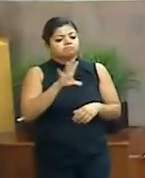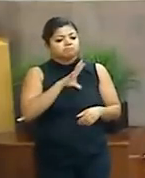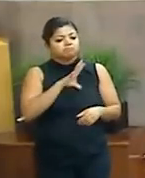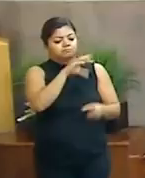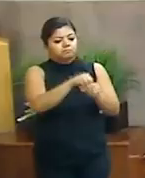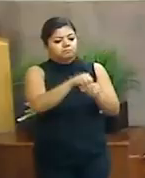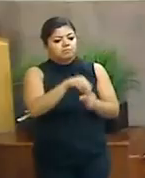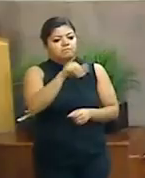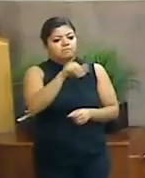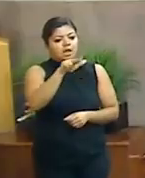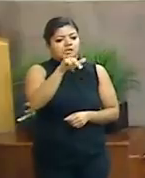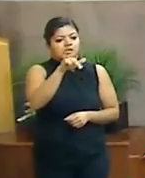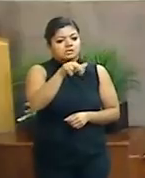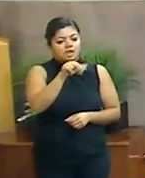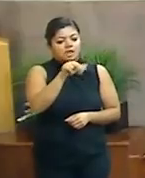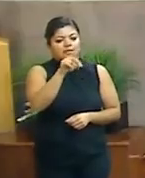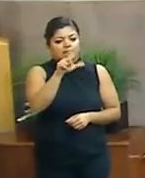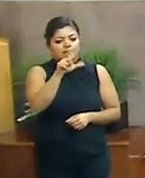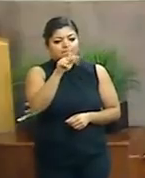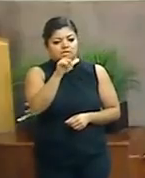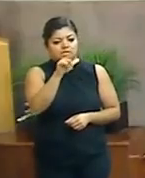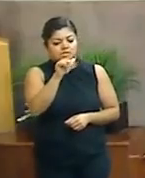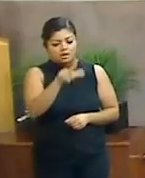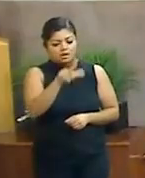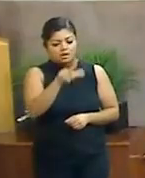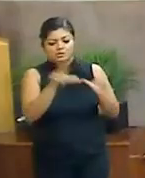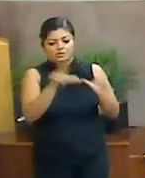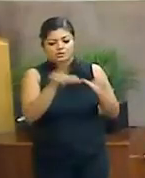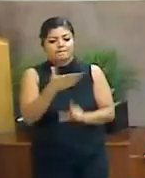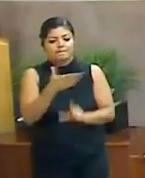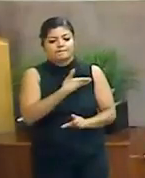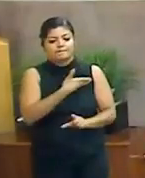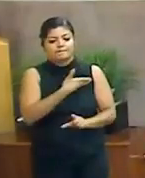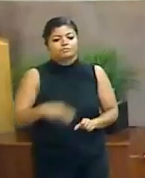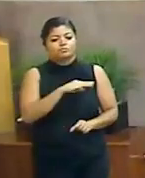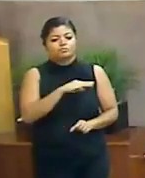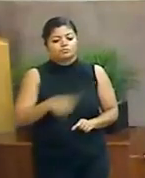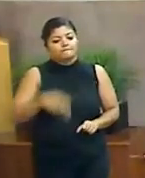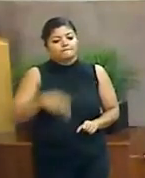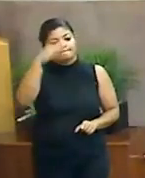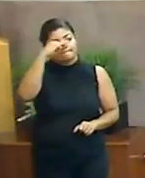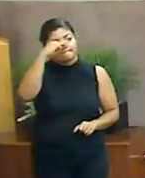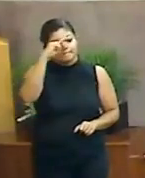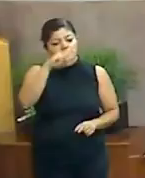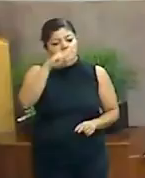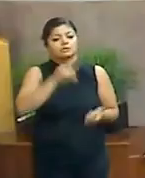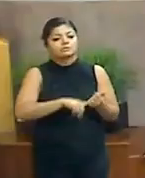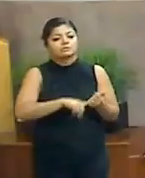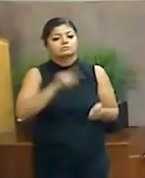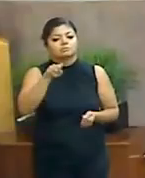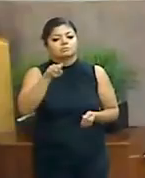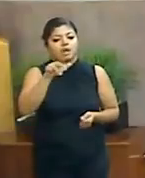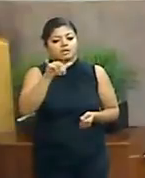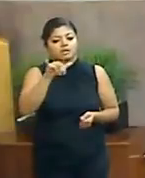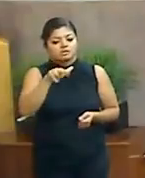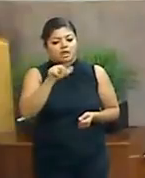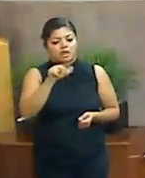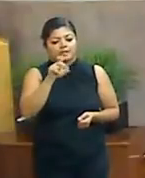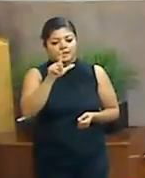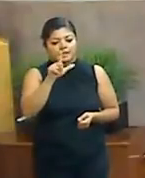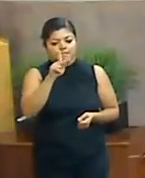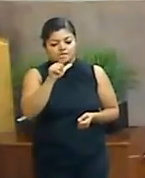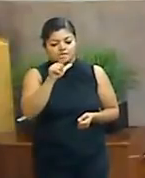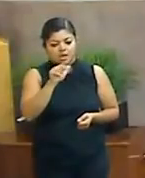marina del pilar en la boleta electoral de la candidatura a la presidencia municipal de mexicalli correspondiente a marina de pilar ávila primera